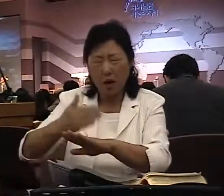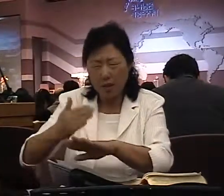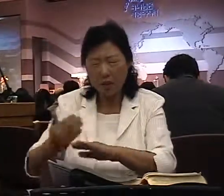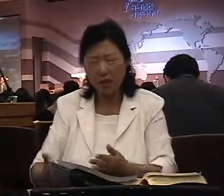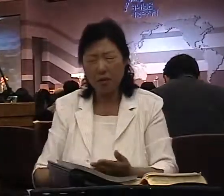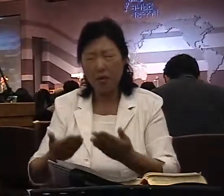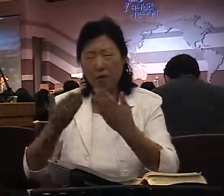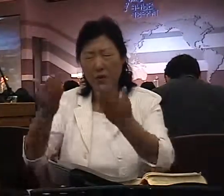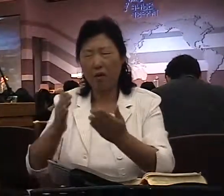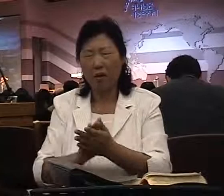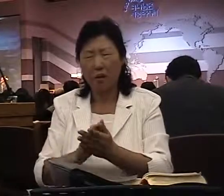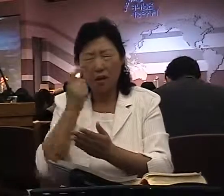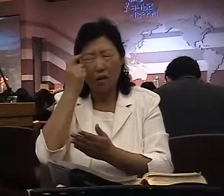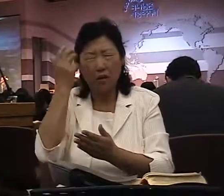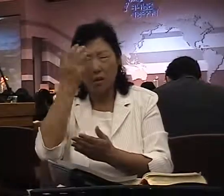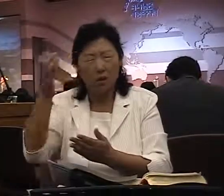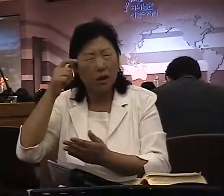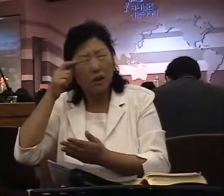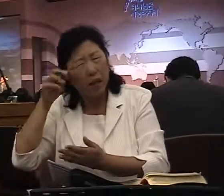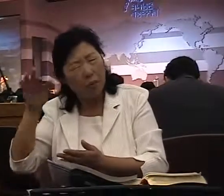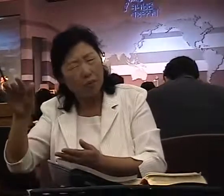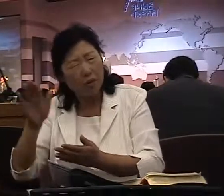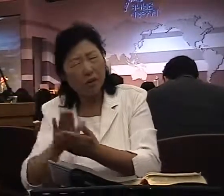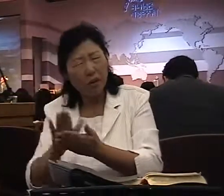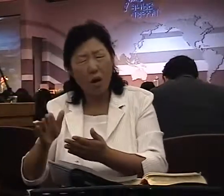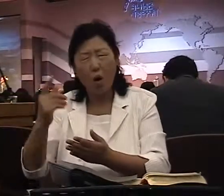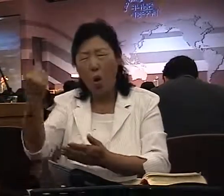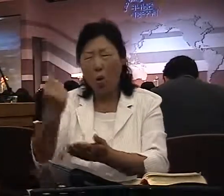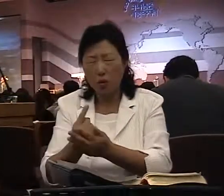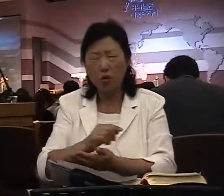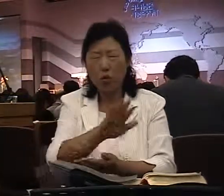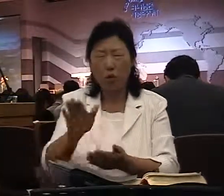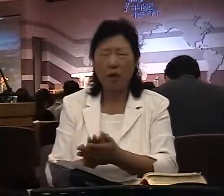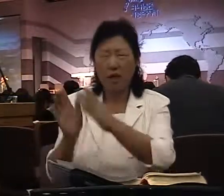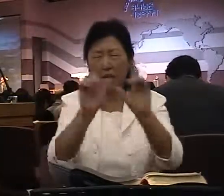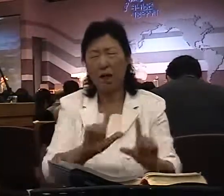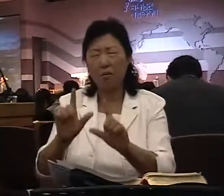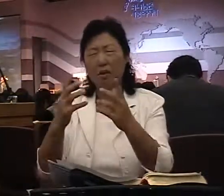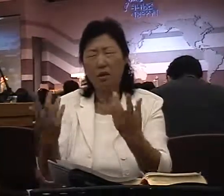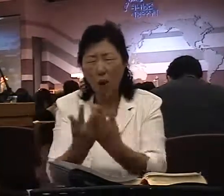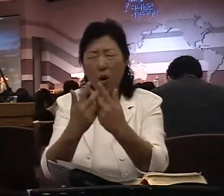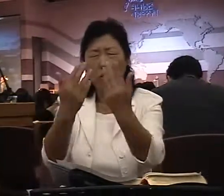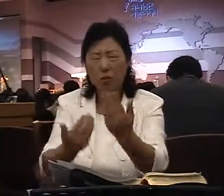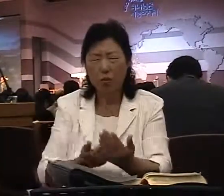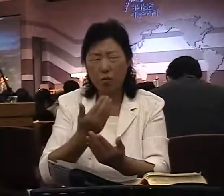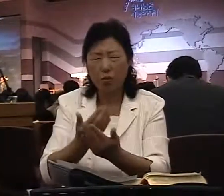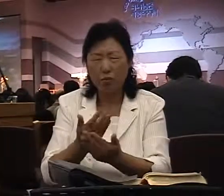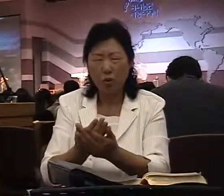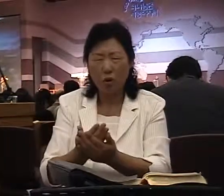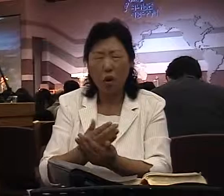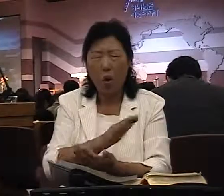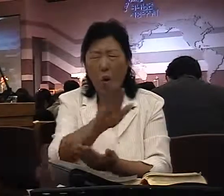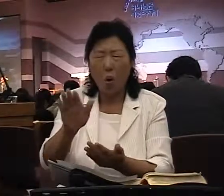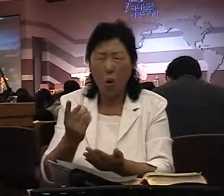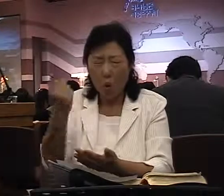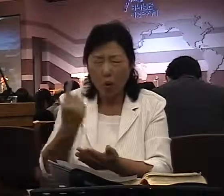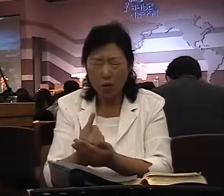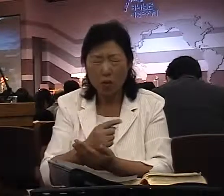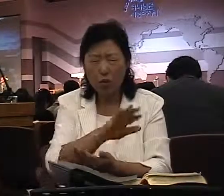감사드리옵나이다. 성령님 사모합니다. 오셔서 우리의 삶을 채워주시옵소서. 오셔서 우리 자녀들을 채워주시옵소서. 오셔서